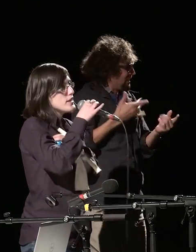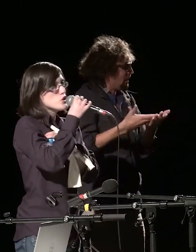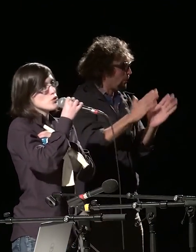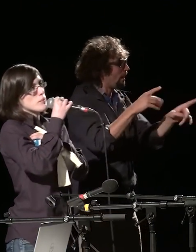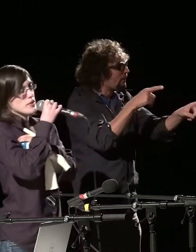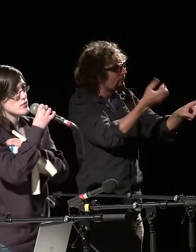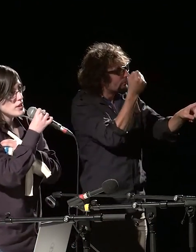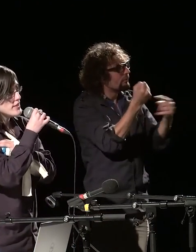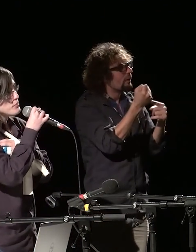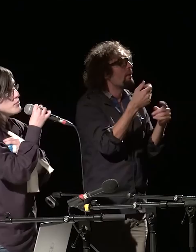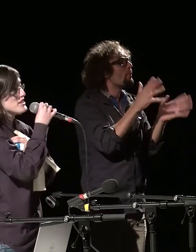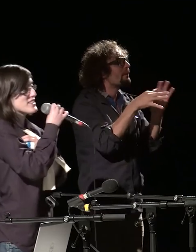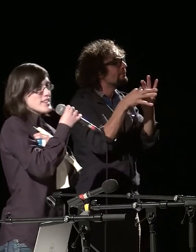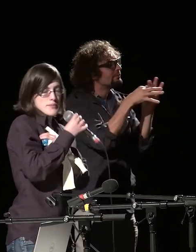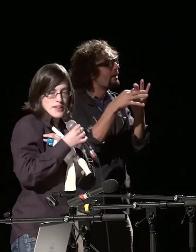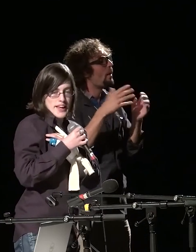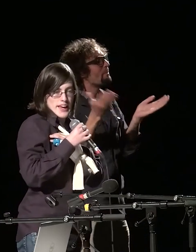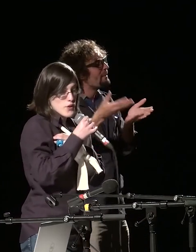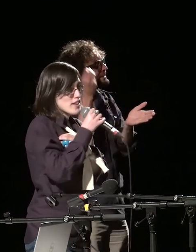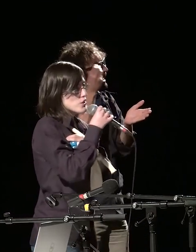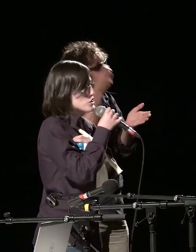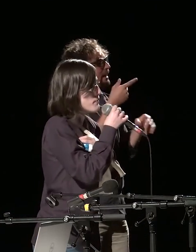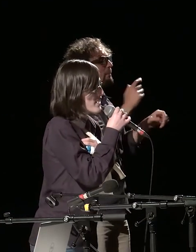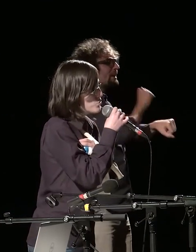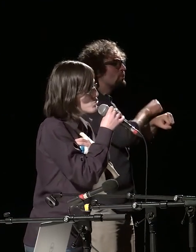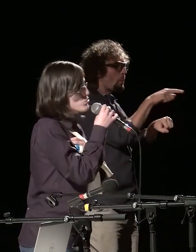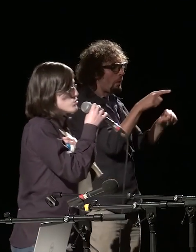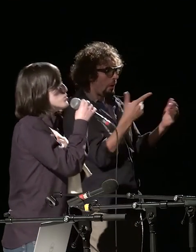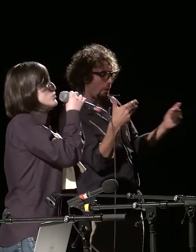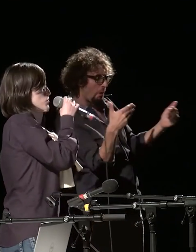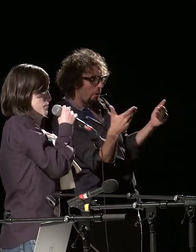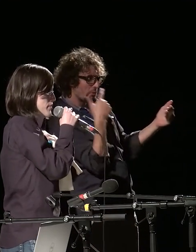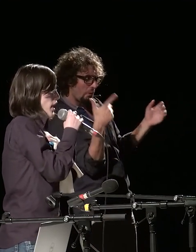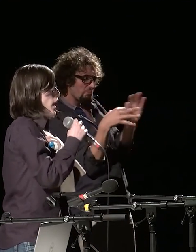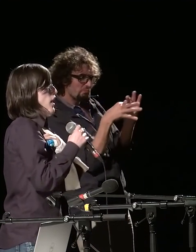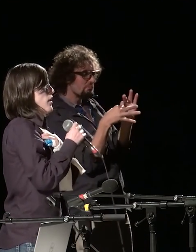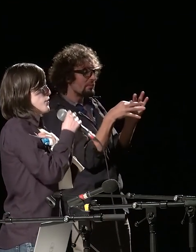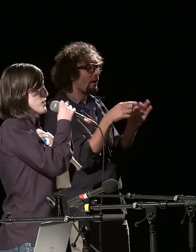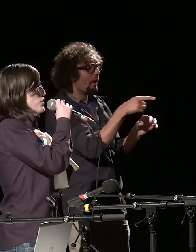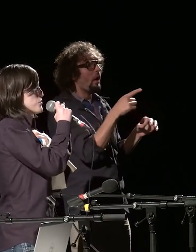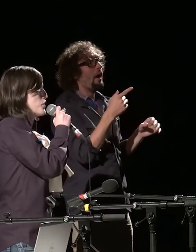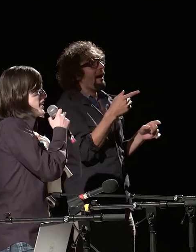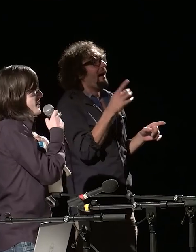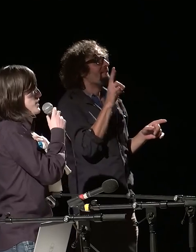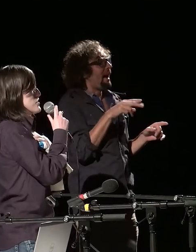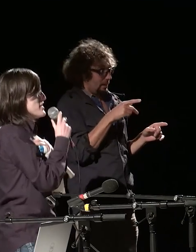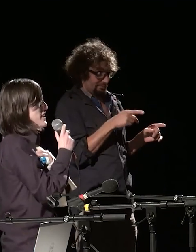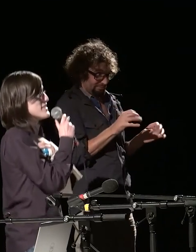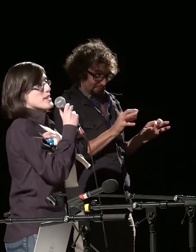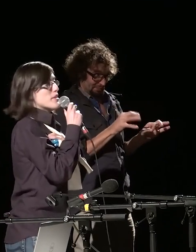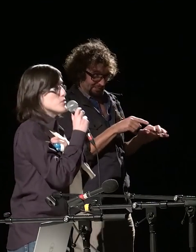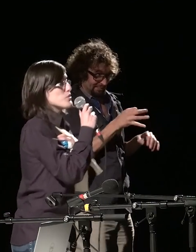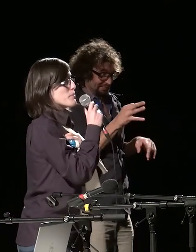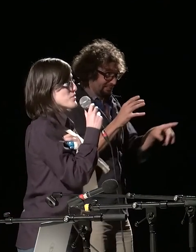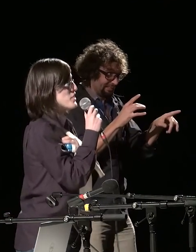T'as fait l'analogie entre les prisons et les hôpitaux psychiatriques. Et en fait, l'analogie est pas du tout innocente. Il faut savoir que Foucault, il a écrit un livre génial